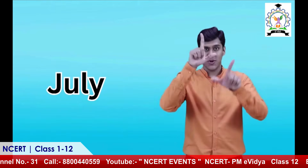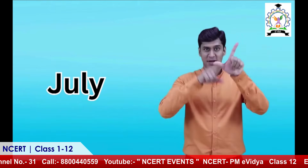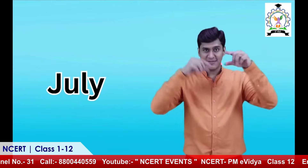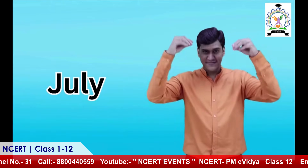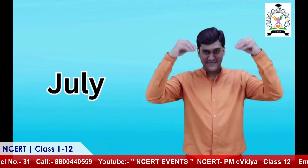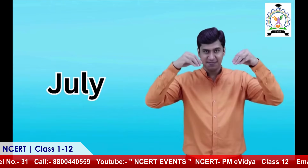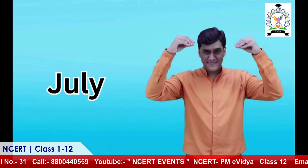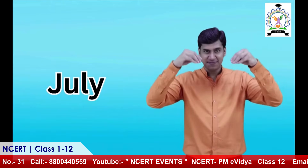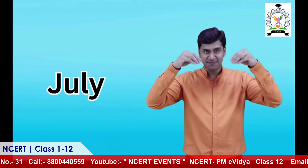जुलाई,